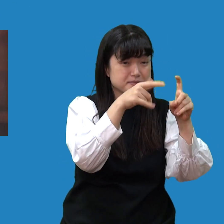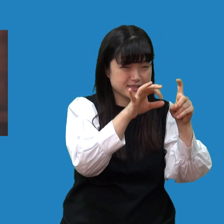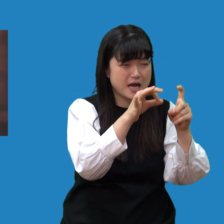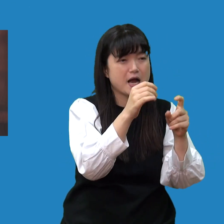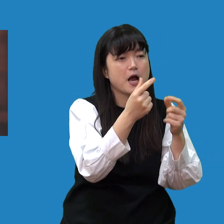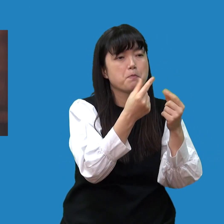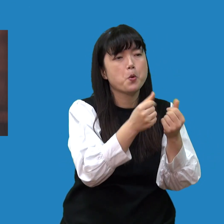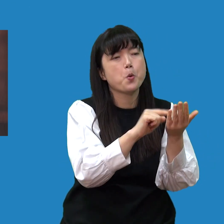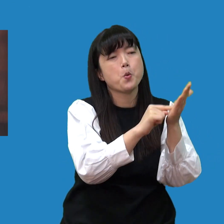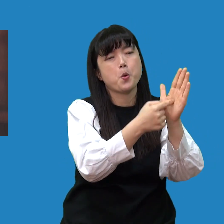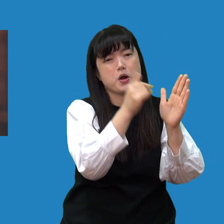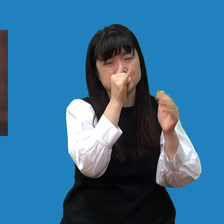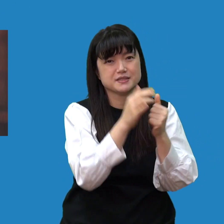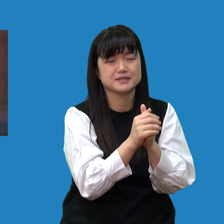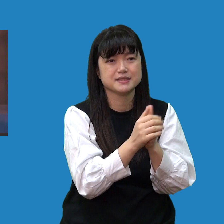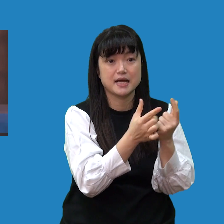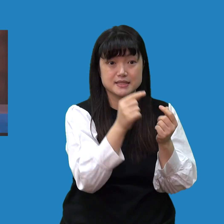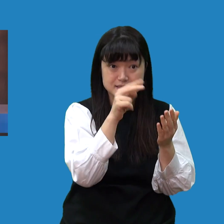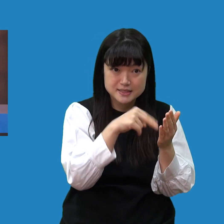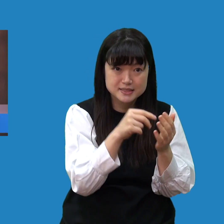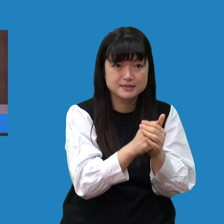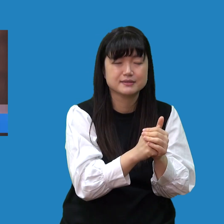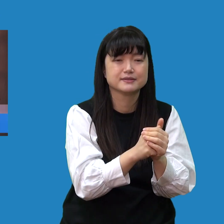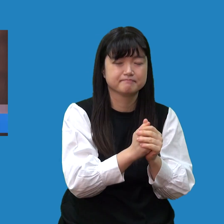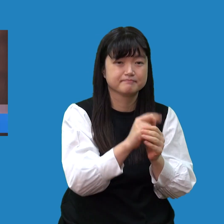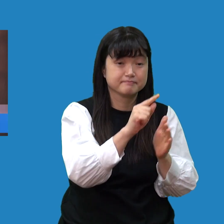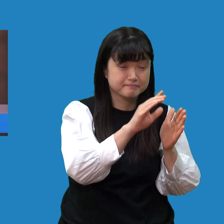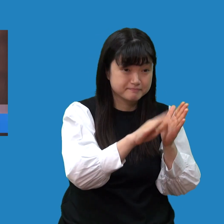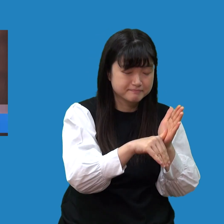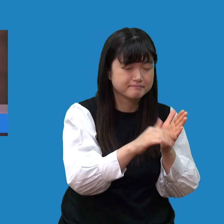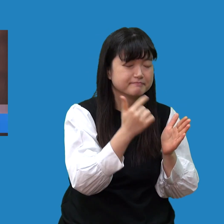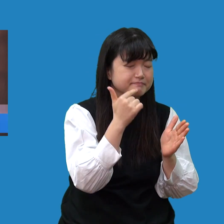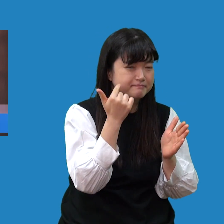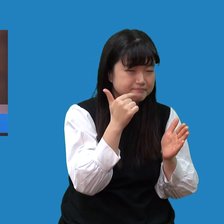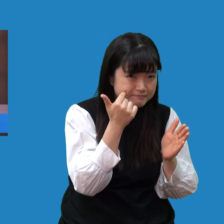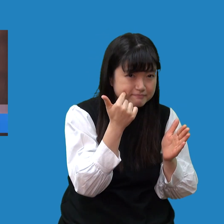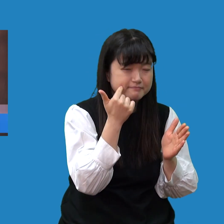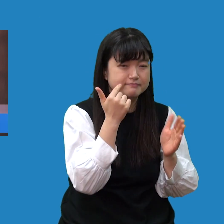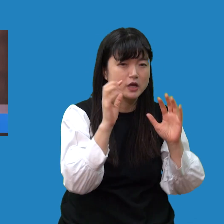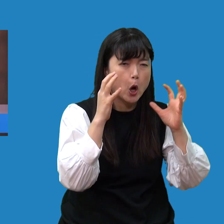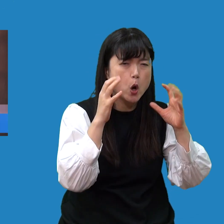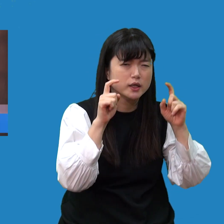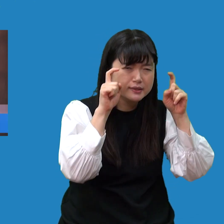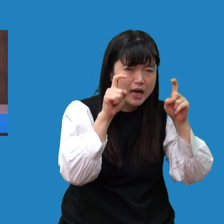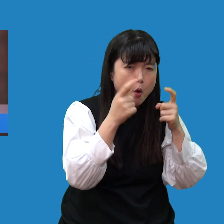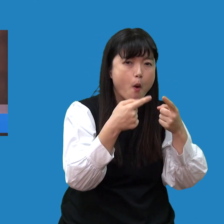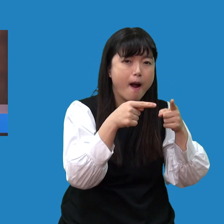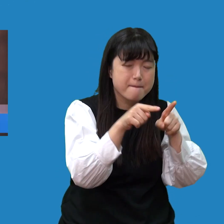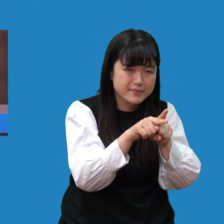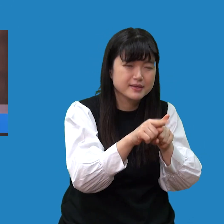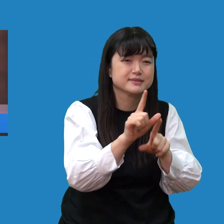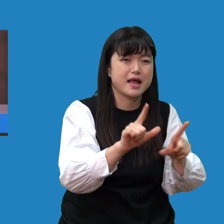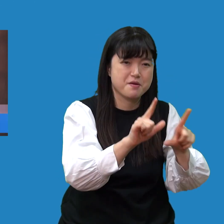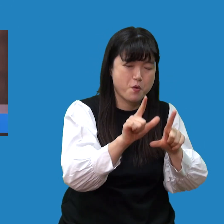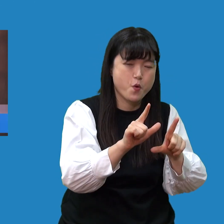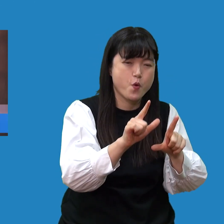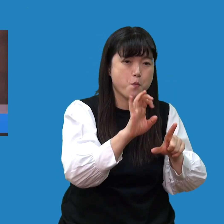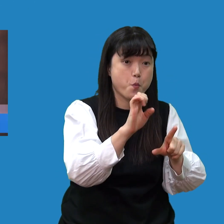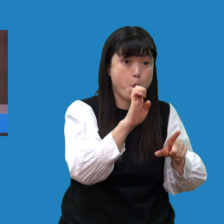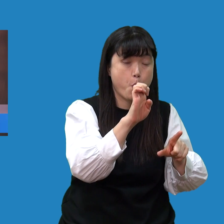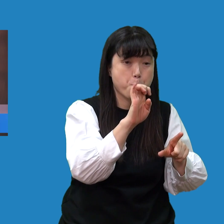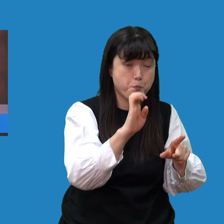9절에서 묘사합니다. 같이 읽습니다. 다 같이. 시작. 그때 이리가 어린 양과 함께